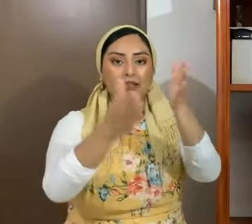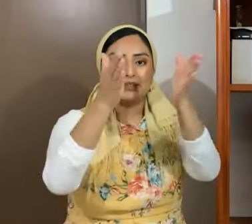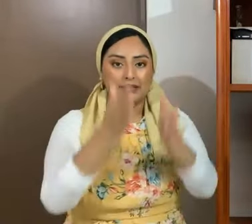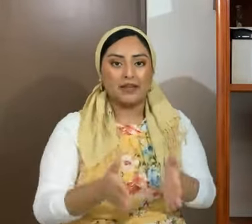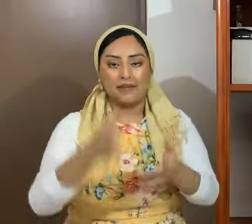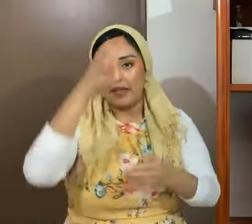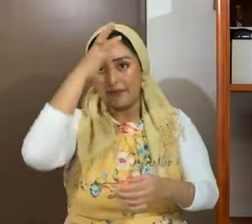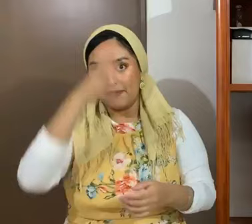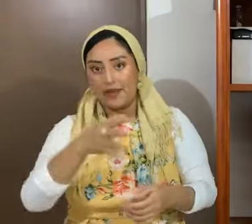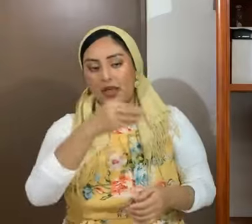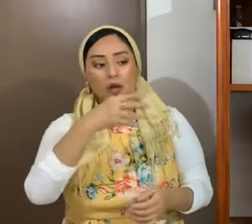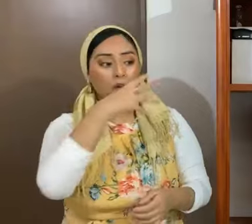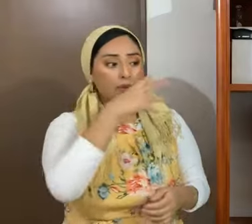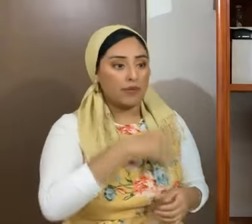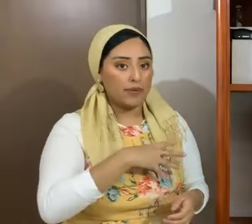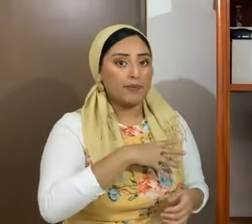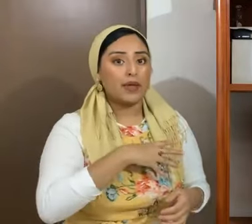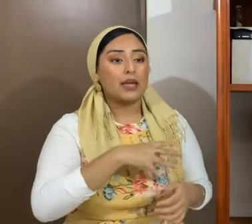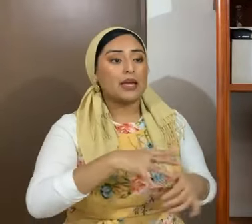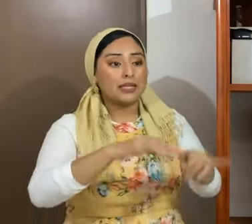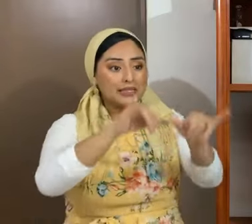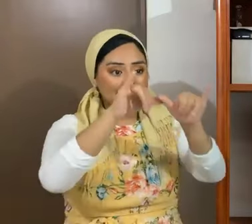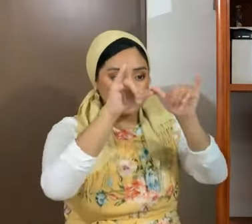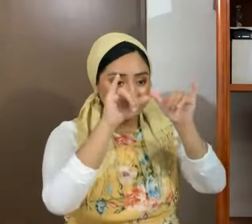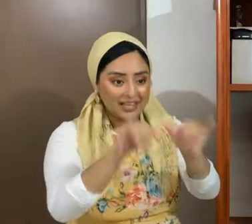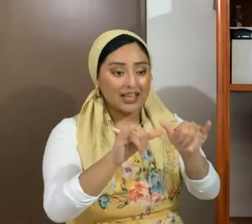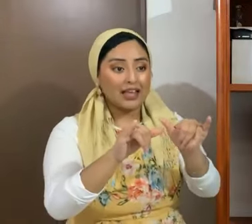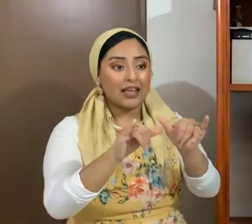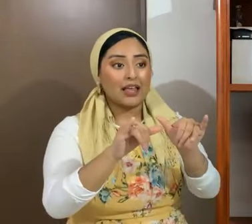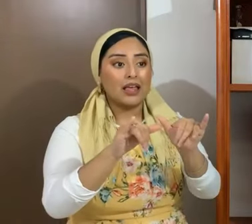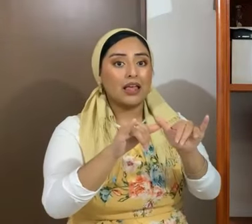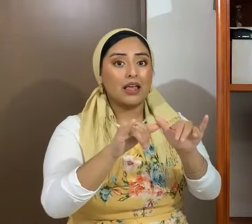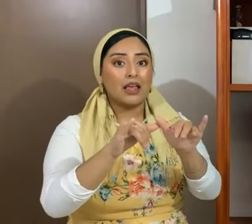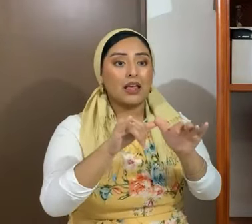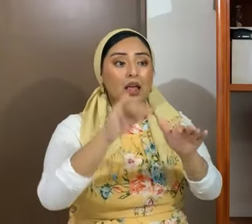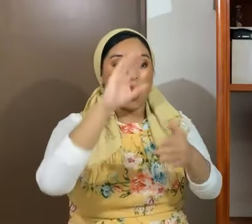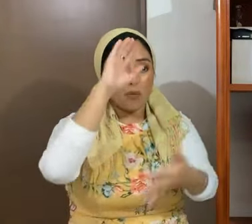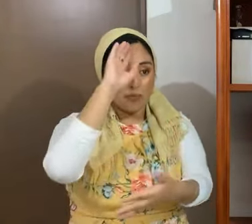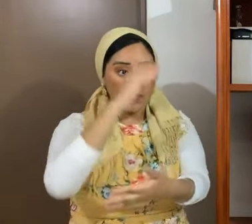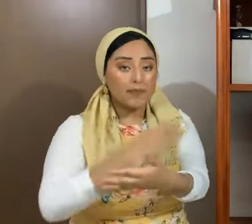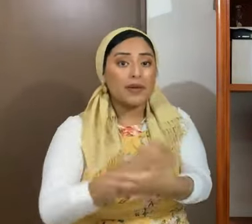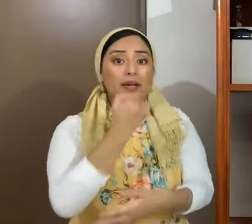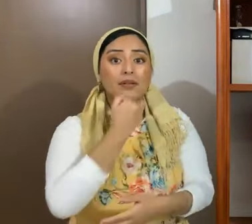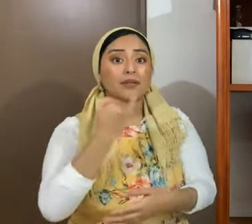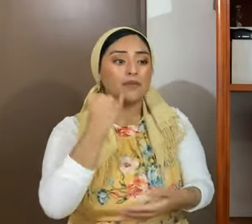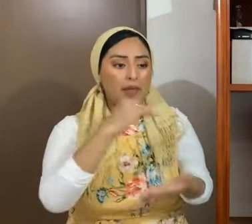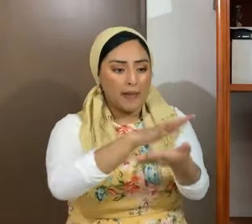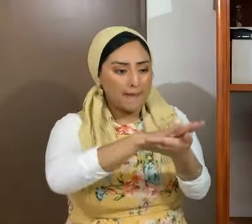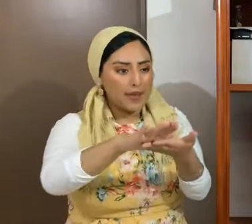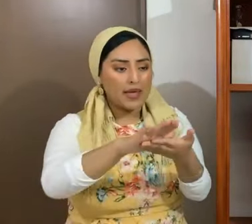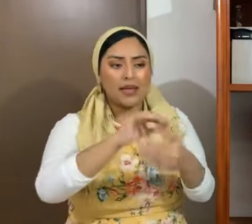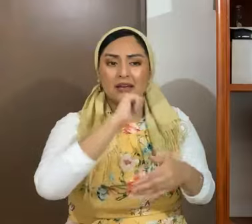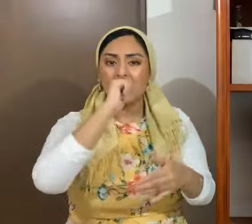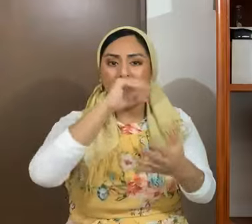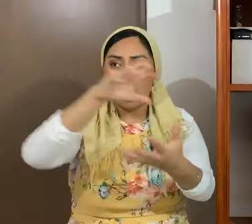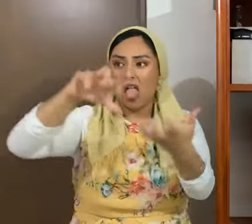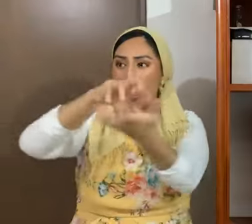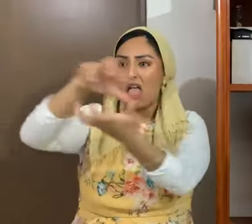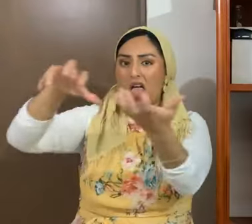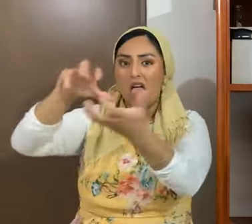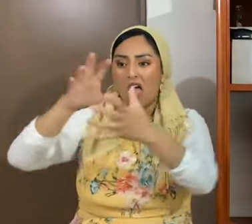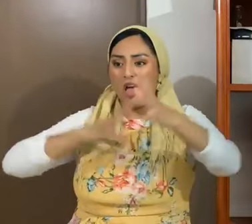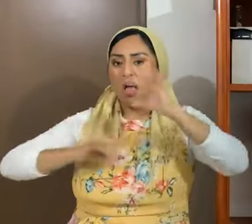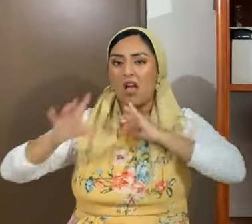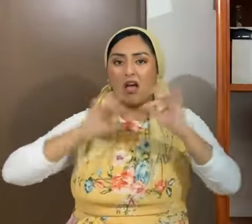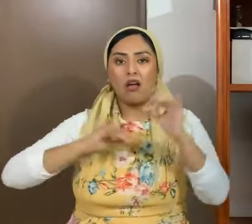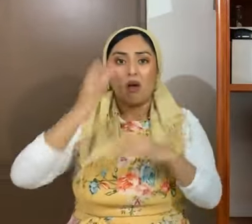y a sus siervas a que mantengan la simiente santa pura, a que no permitan que se contamine. Por